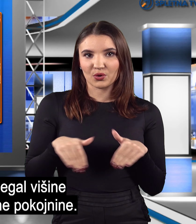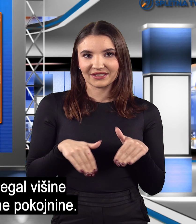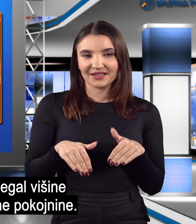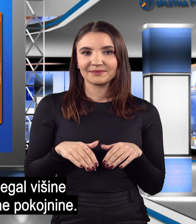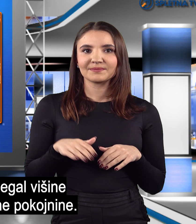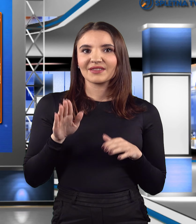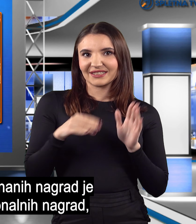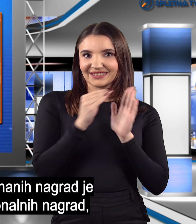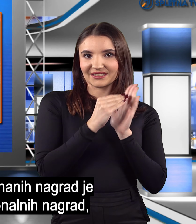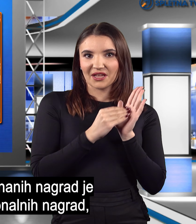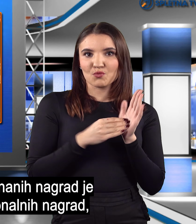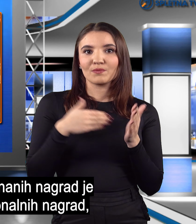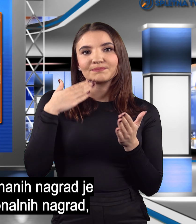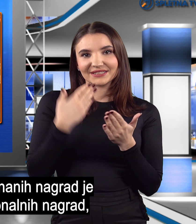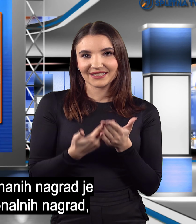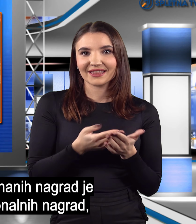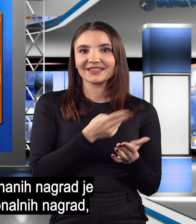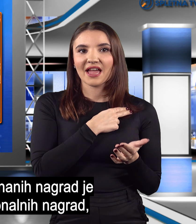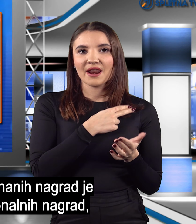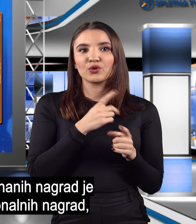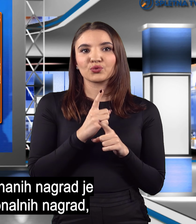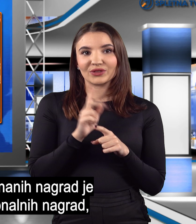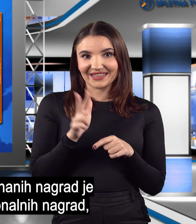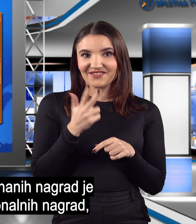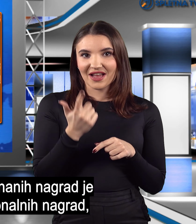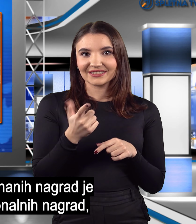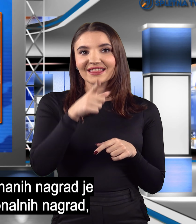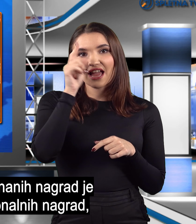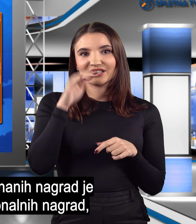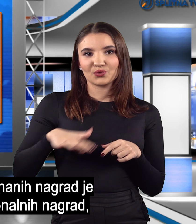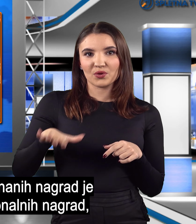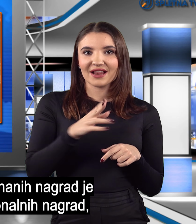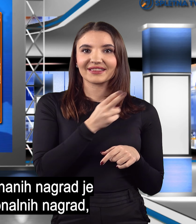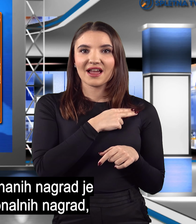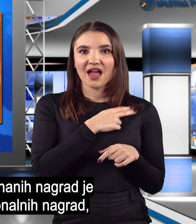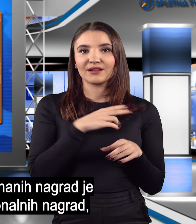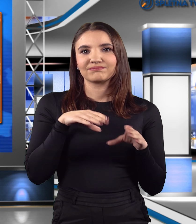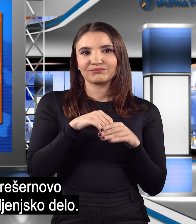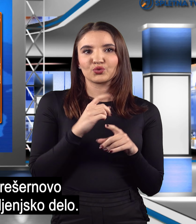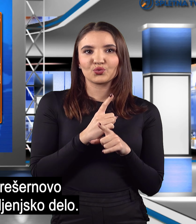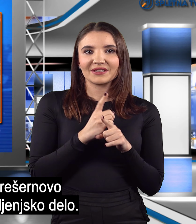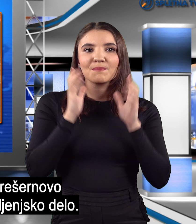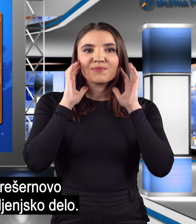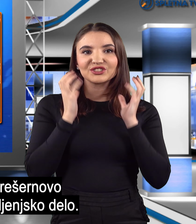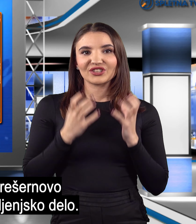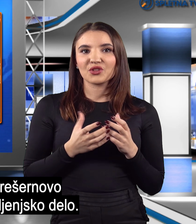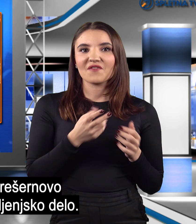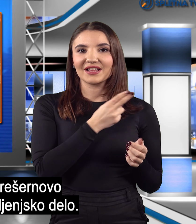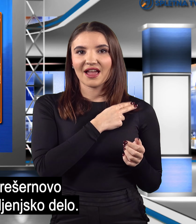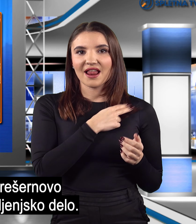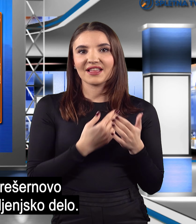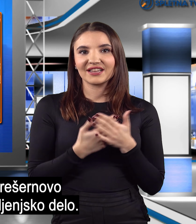Na seznamu priznanih nagrad je 23 nacionalnih nagrad, vključno s Prešernovo nagrado za življenjsko delo.